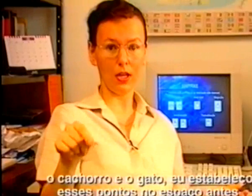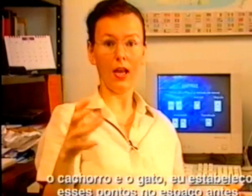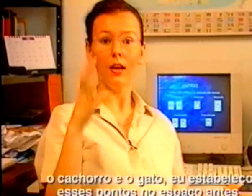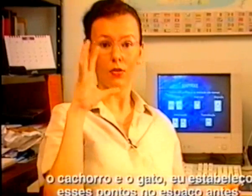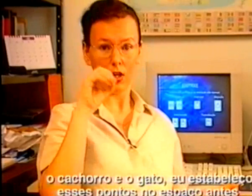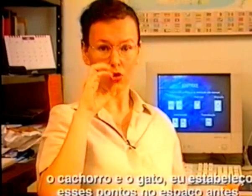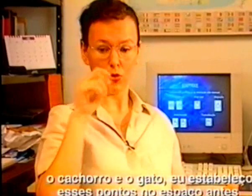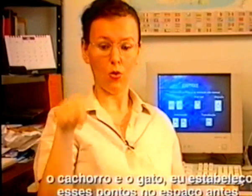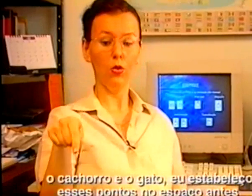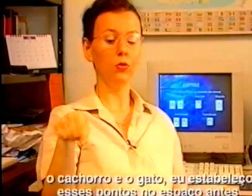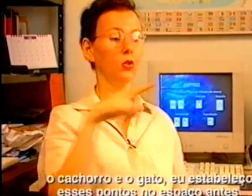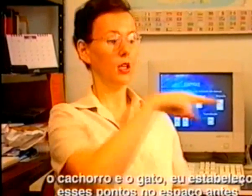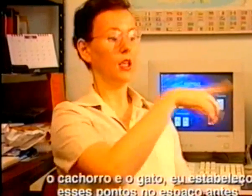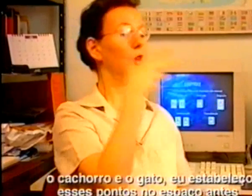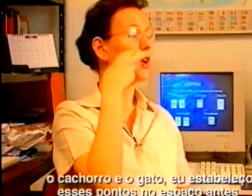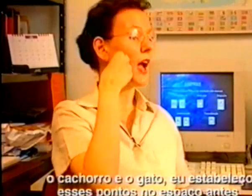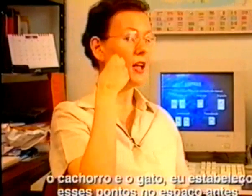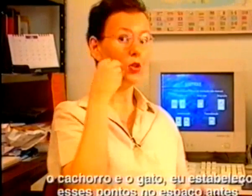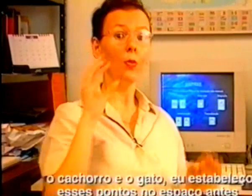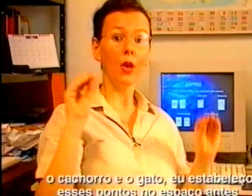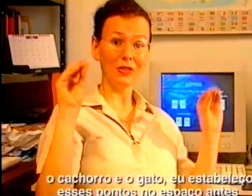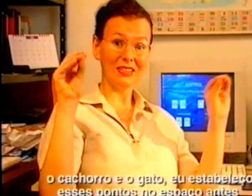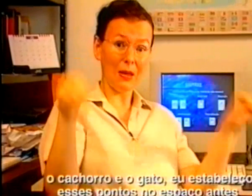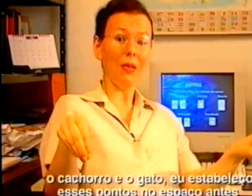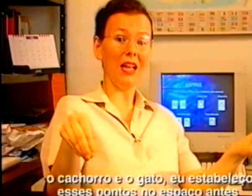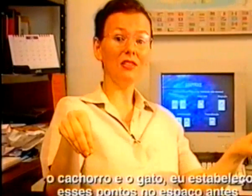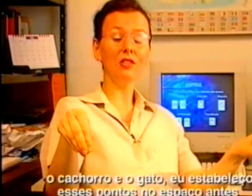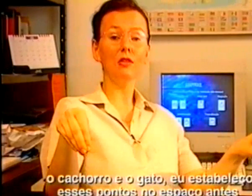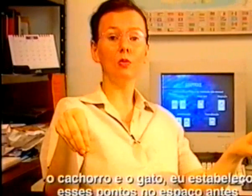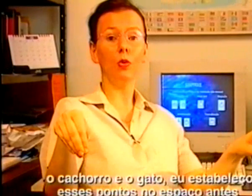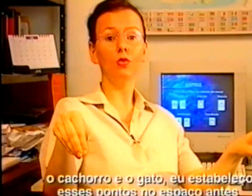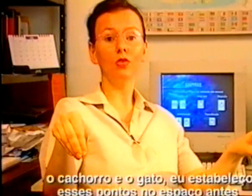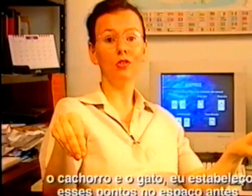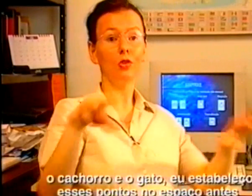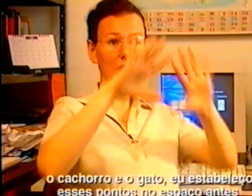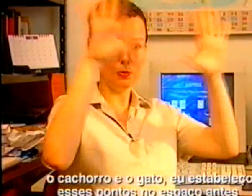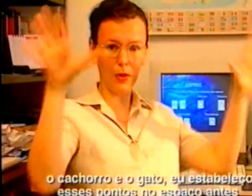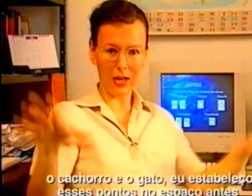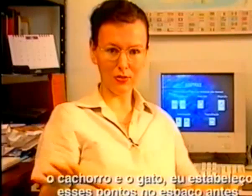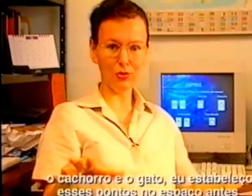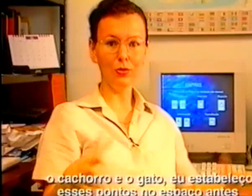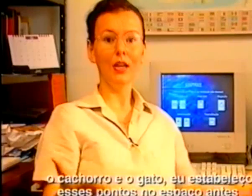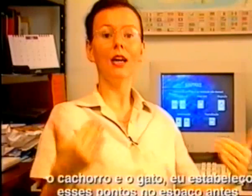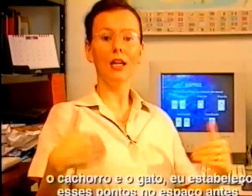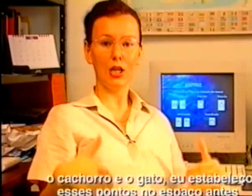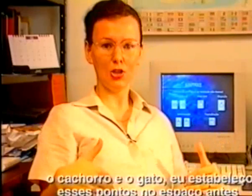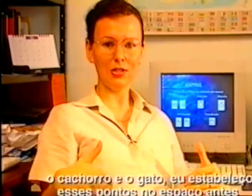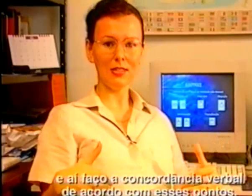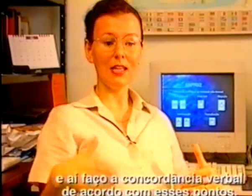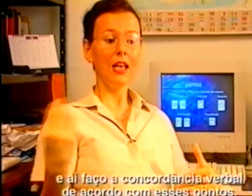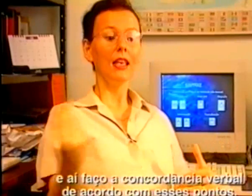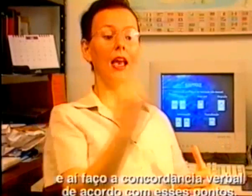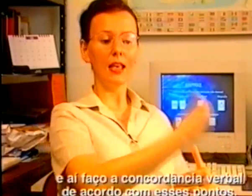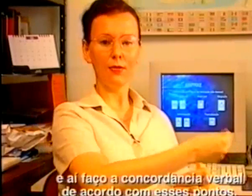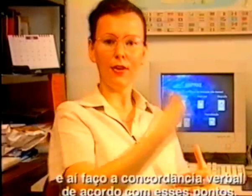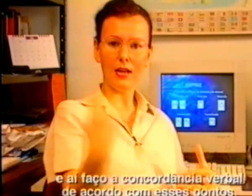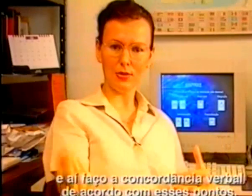cachorro, né, o cachorro e o gato, eu estabeleço esses pontos no espaço antes e aí